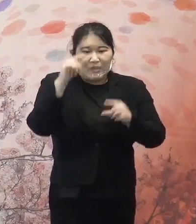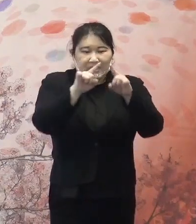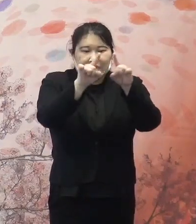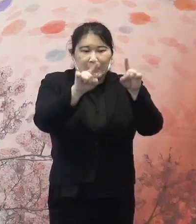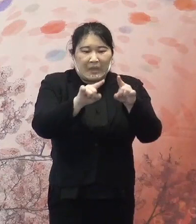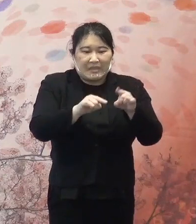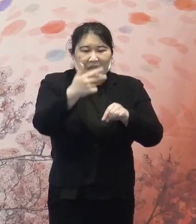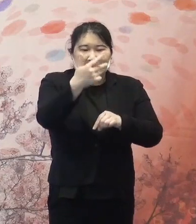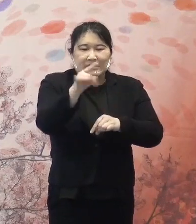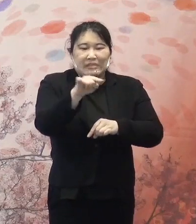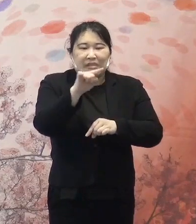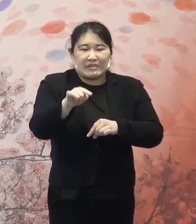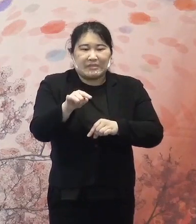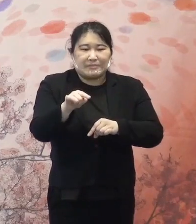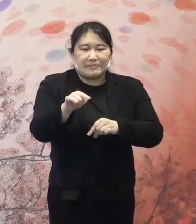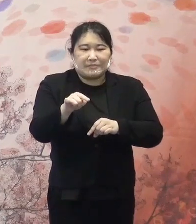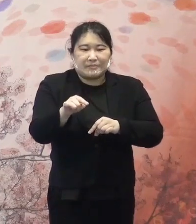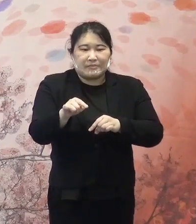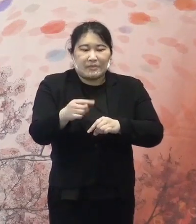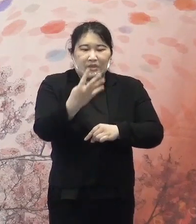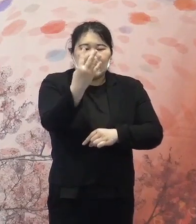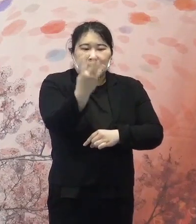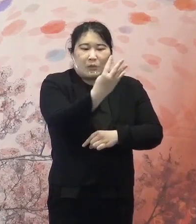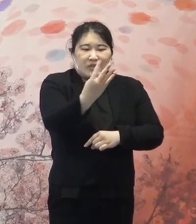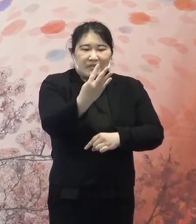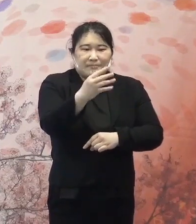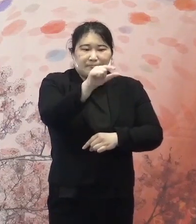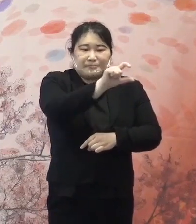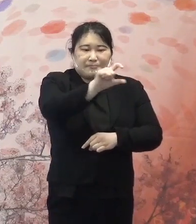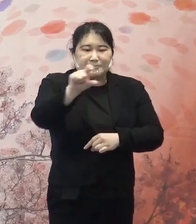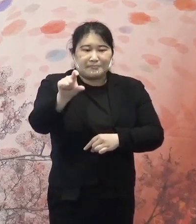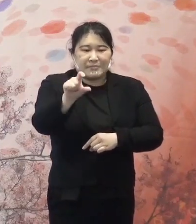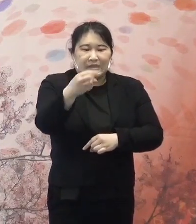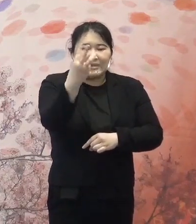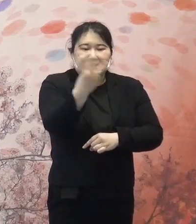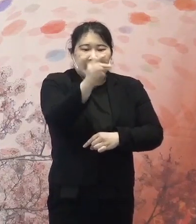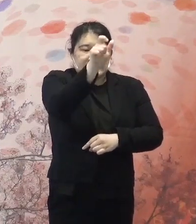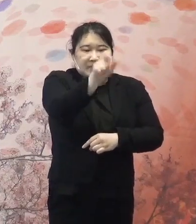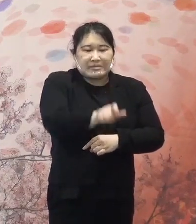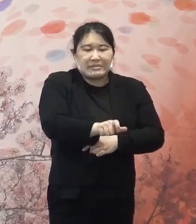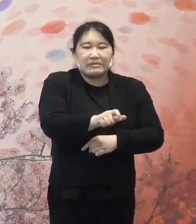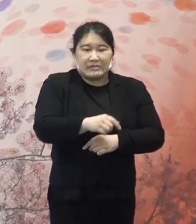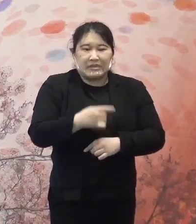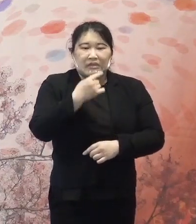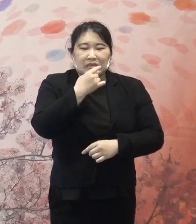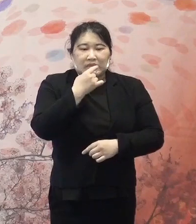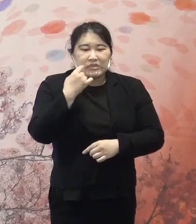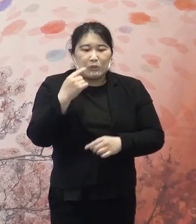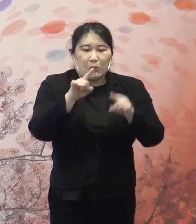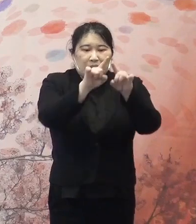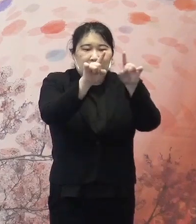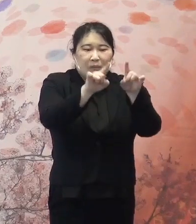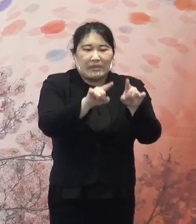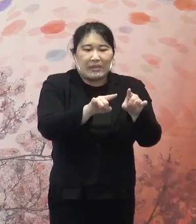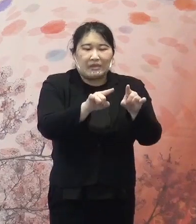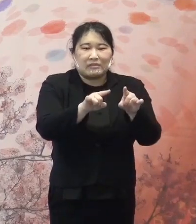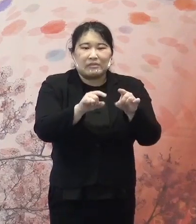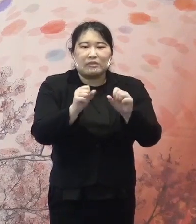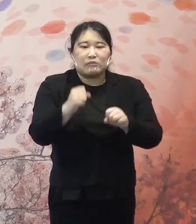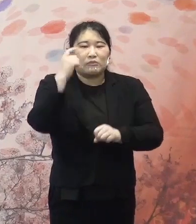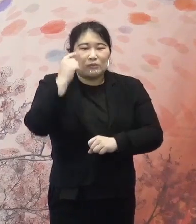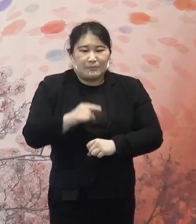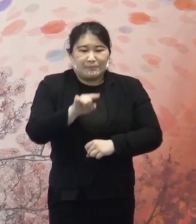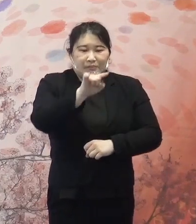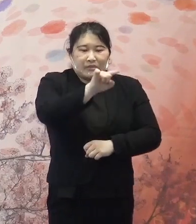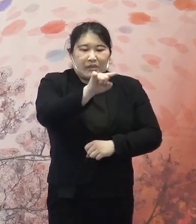で横に4人、縦に3人ですか、並んでいるところに白い人型が2人連なります。点